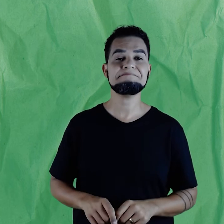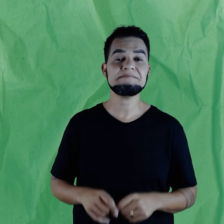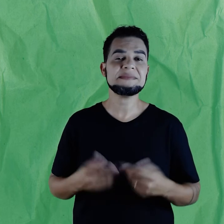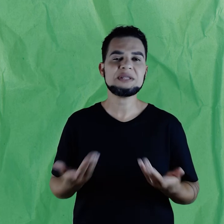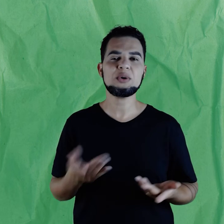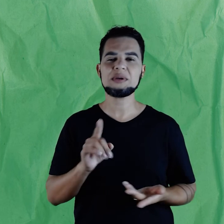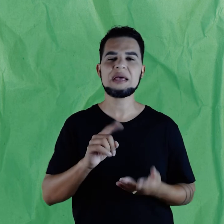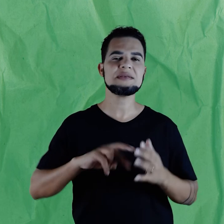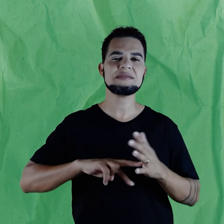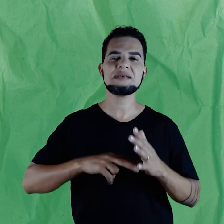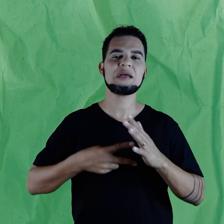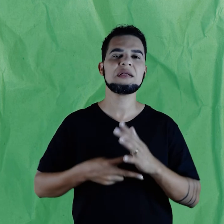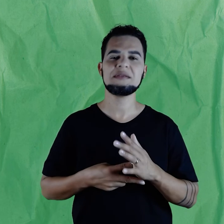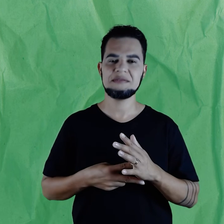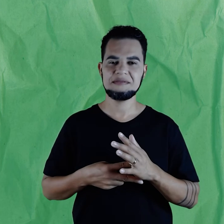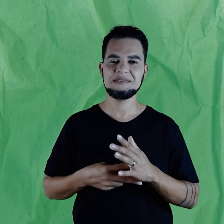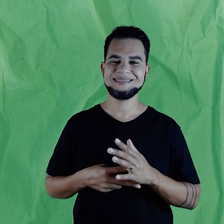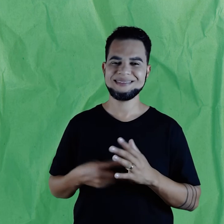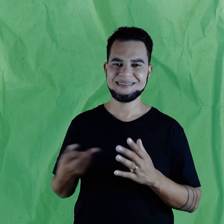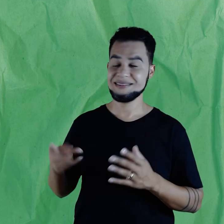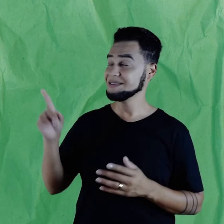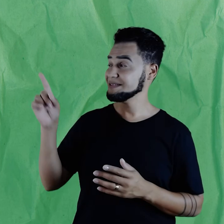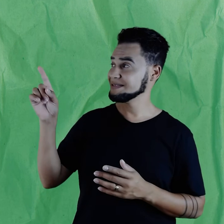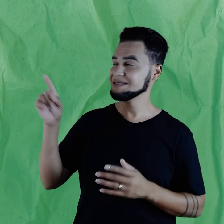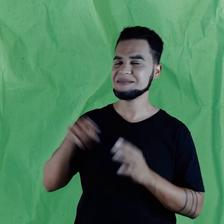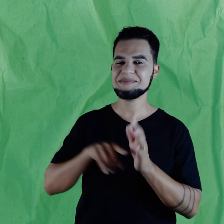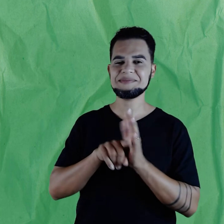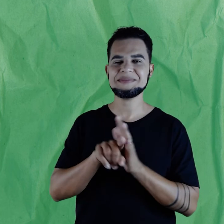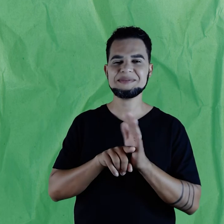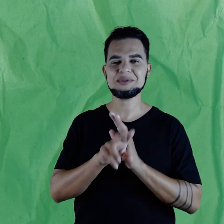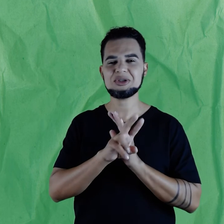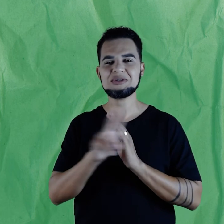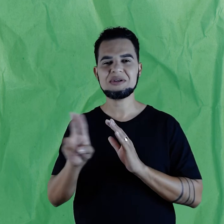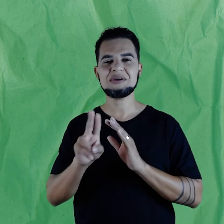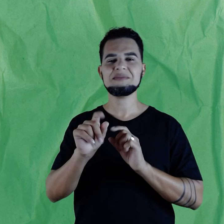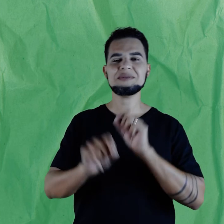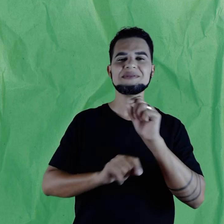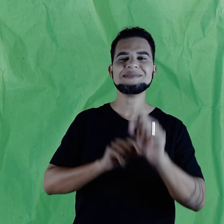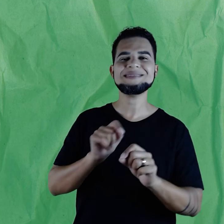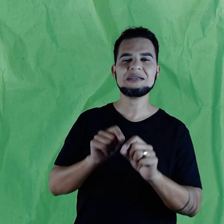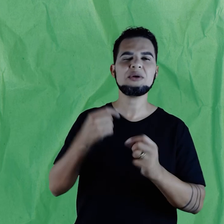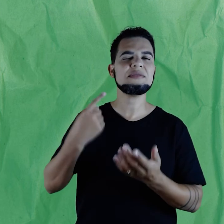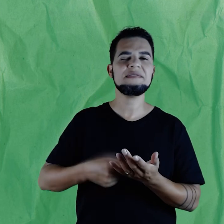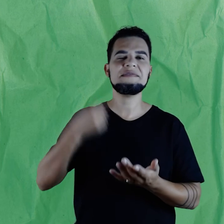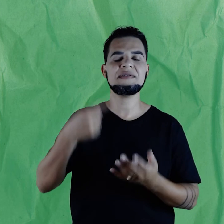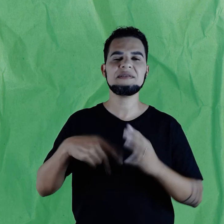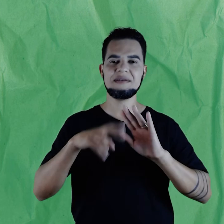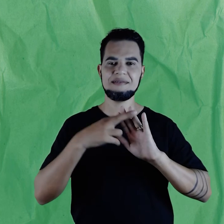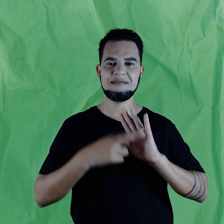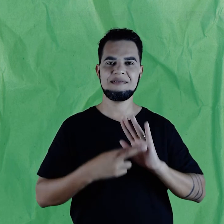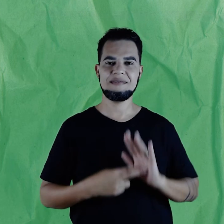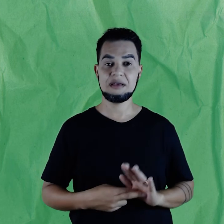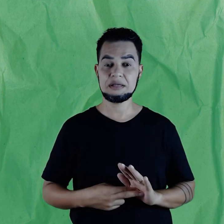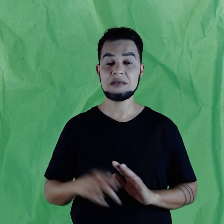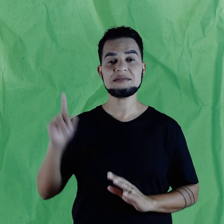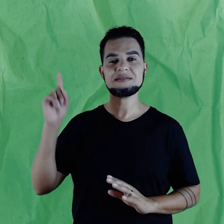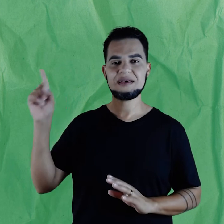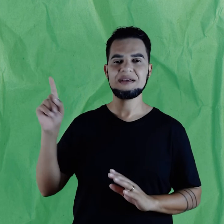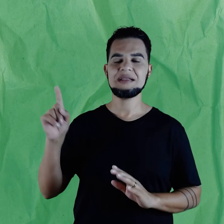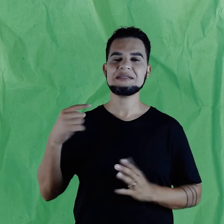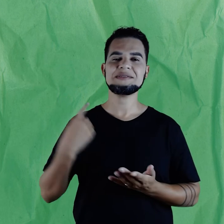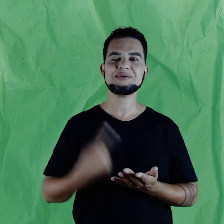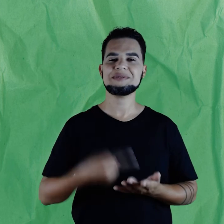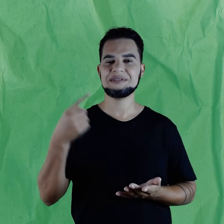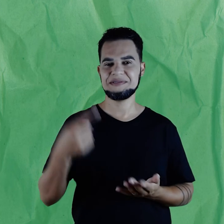que significa pesquisar por ID, pesquisar por nome? Quem que define essas regras? Essas regras elas são definidas